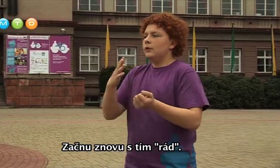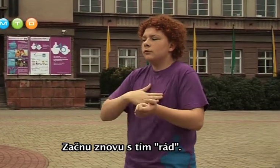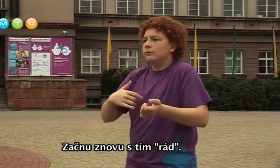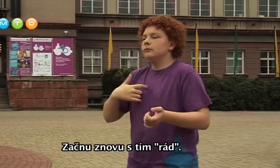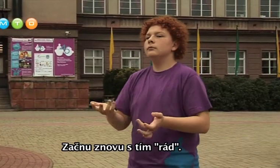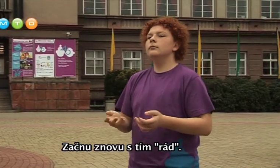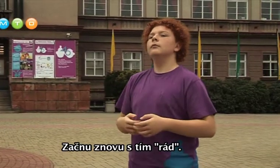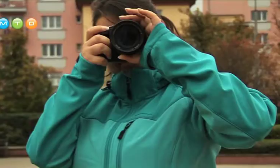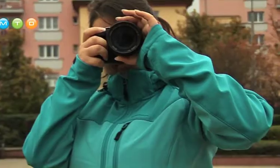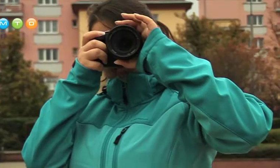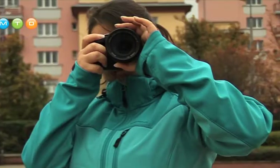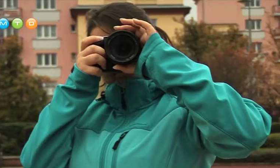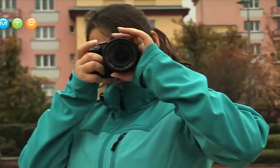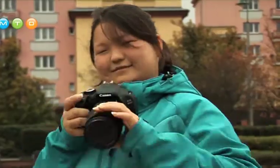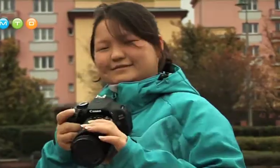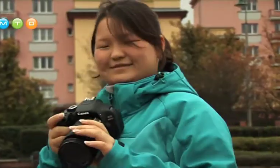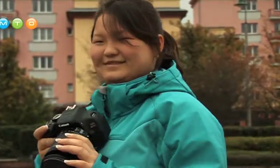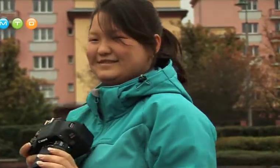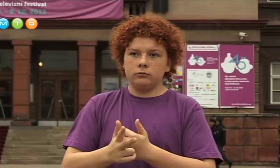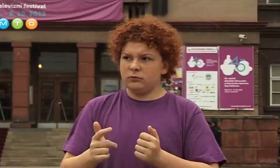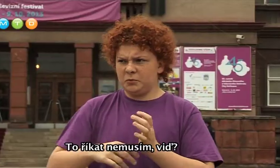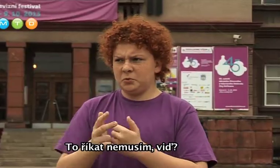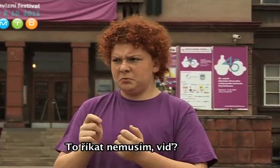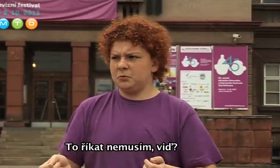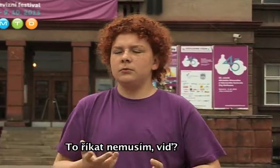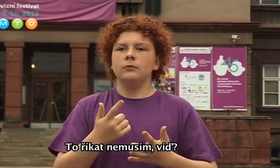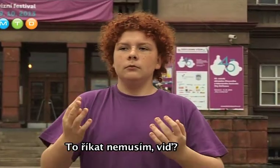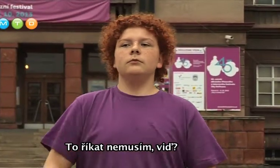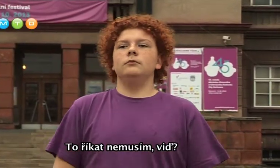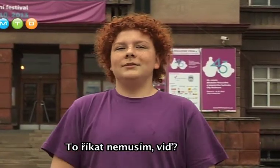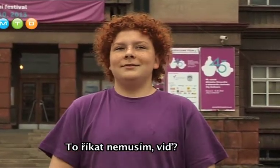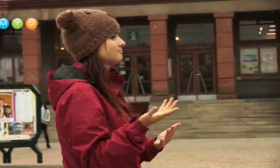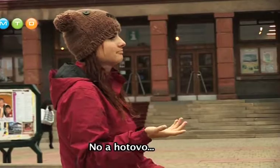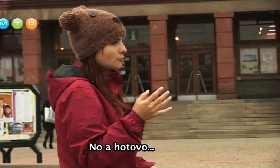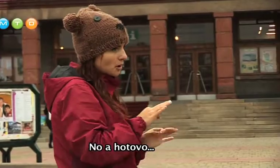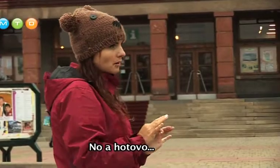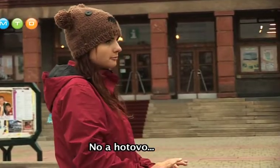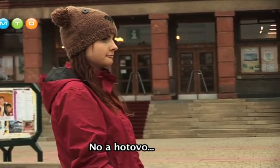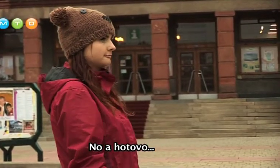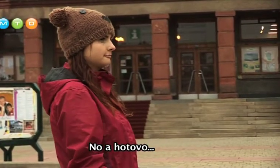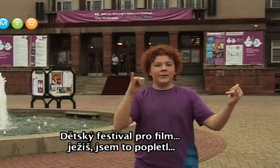Zábavné odpoledne plné her a soutěží pro děti všech věkových kategorií. Těšit se můžete na sportovní soutěži.